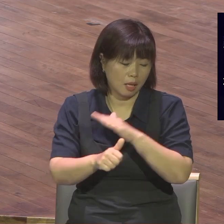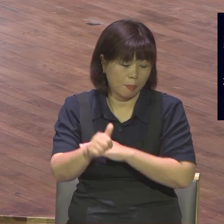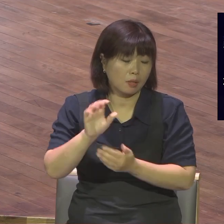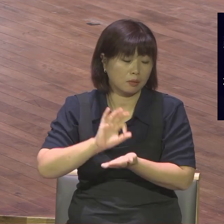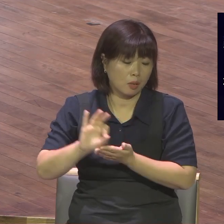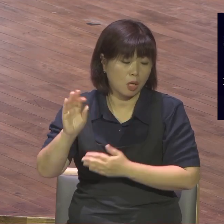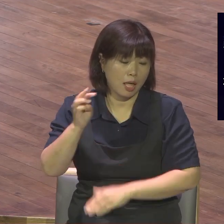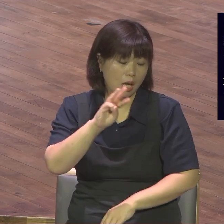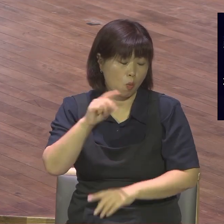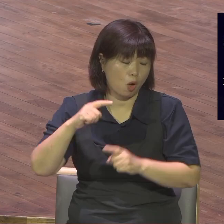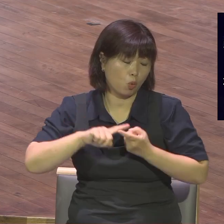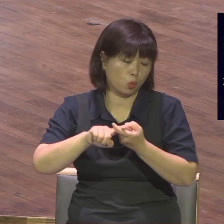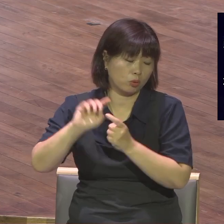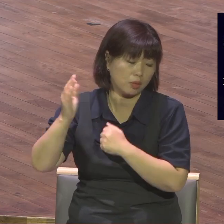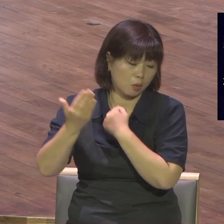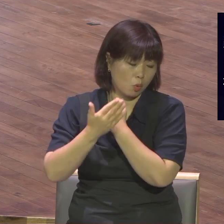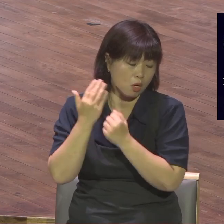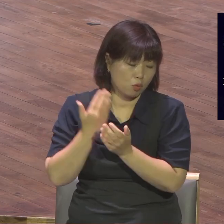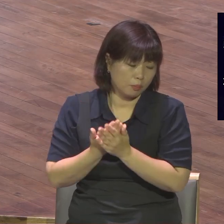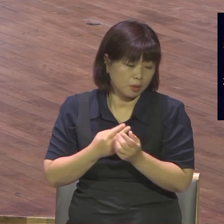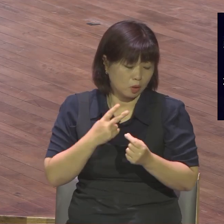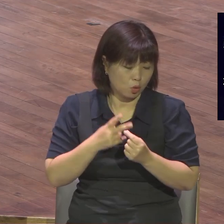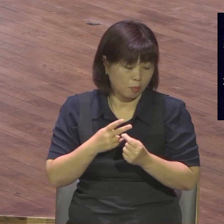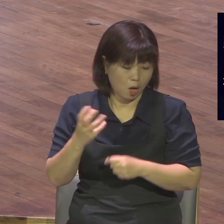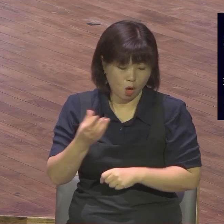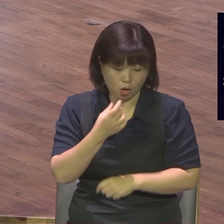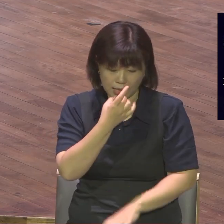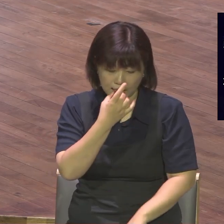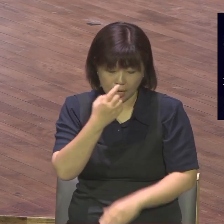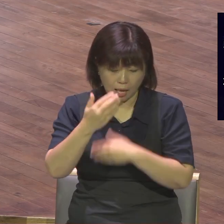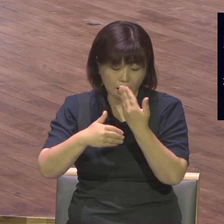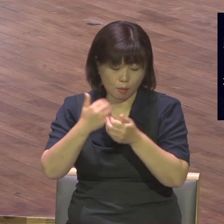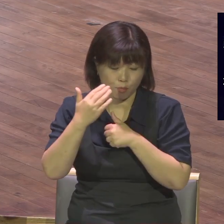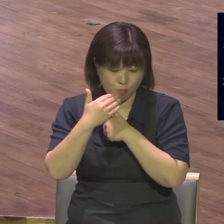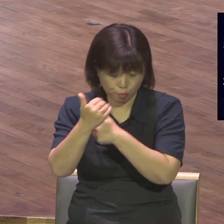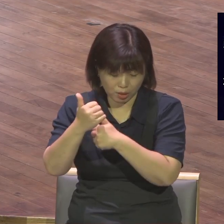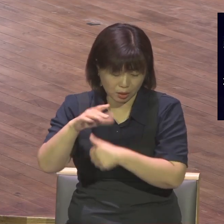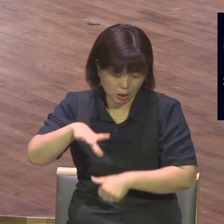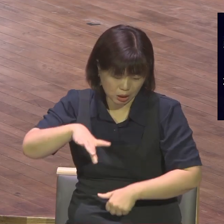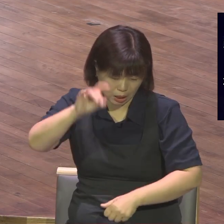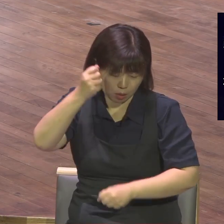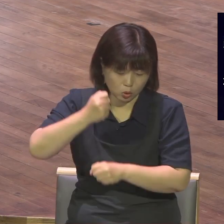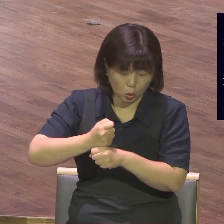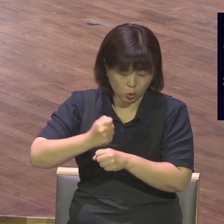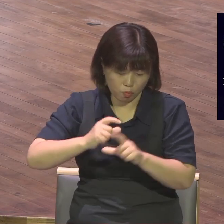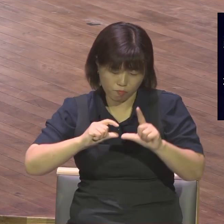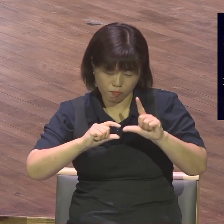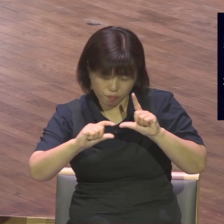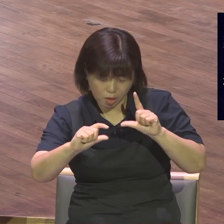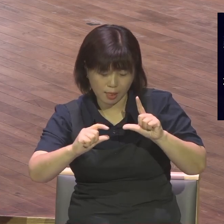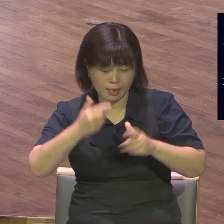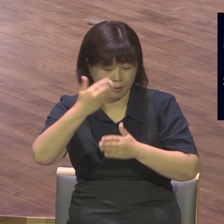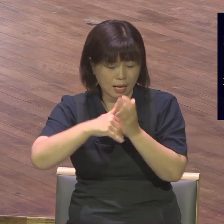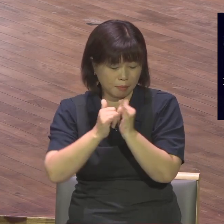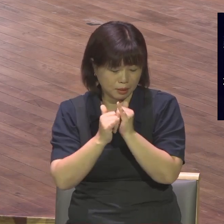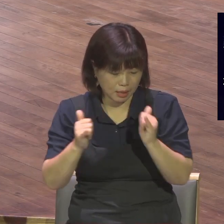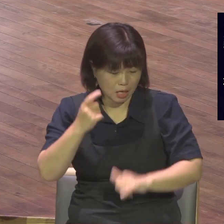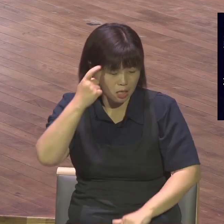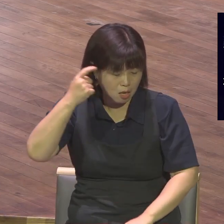모든 만나는 사람들에게 생명의 답을 주시는 증인의 삶을 살 수 있도록 주께서 역사하시옵소서.